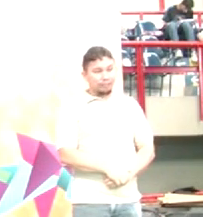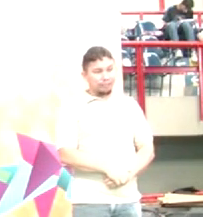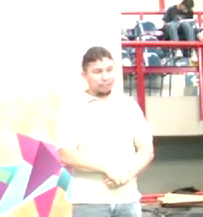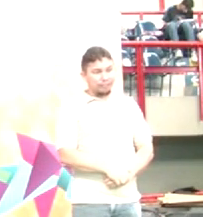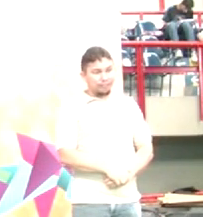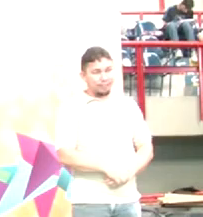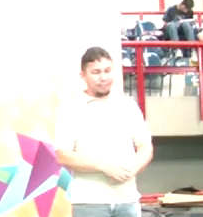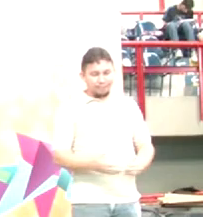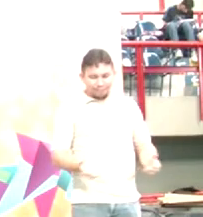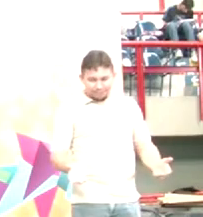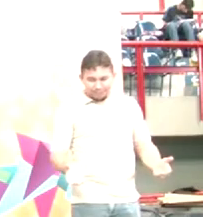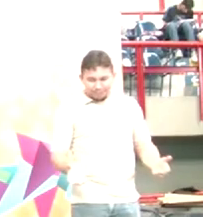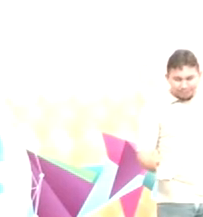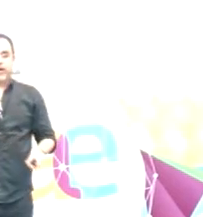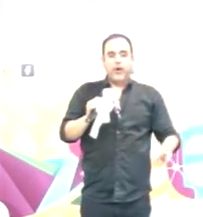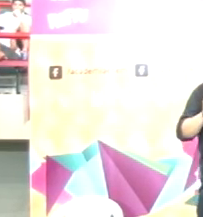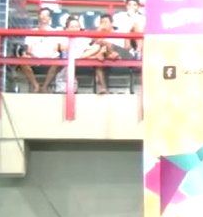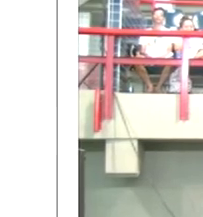Motivo de vergonha, né?